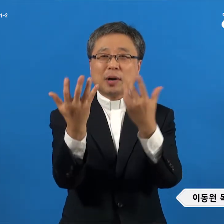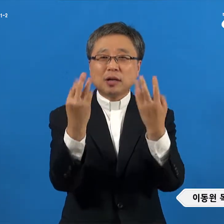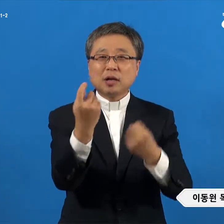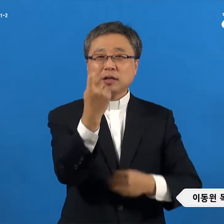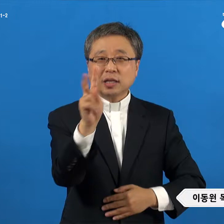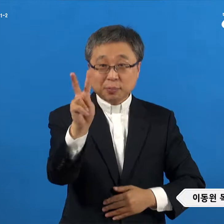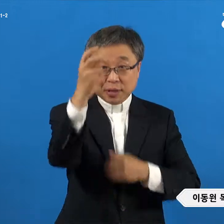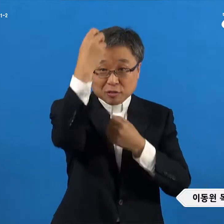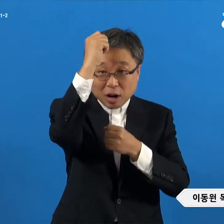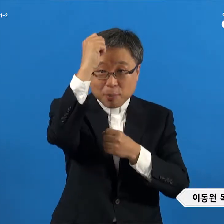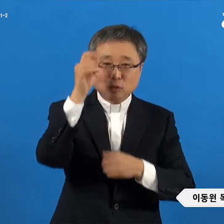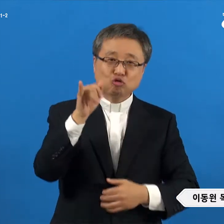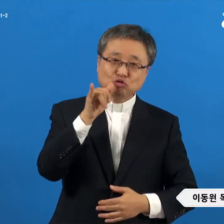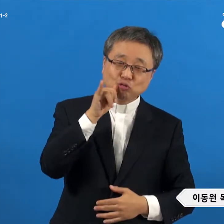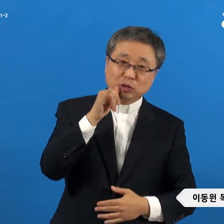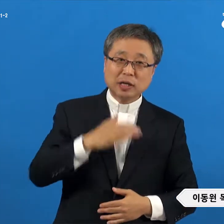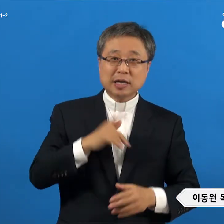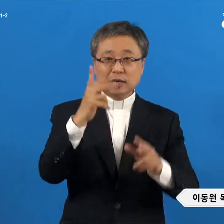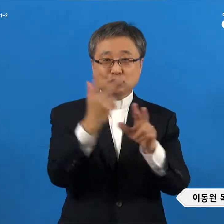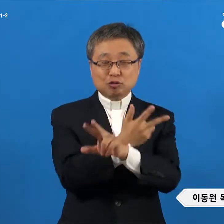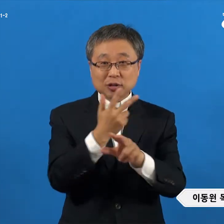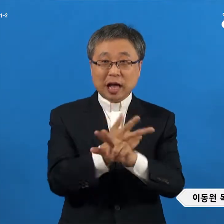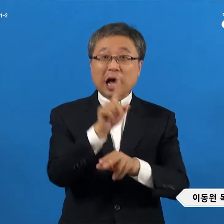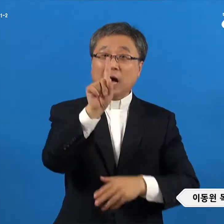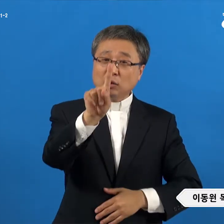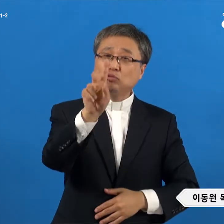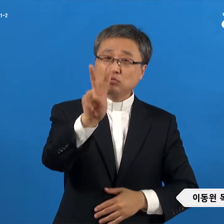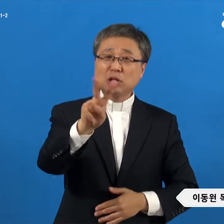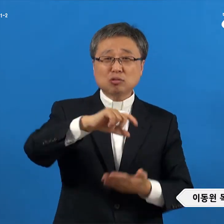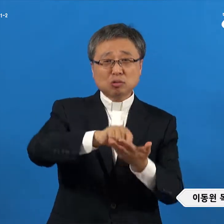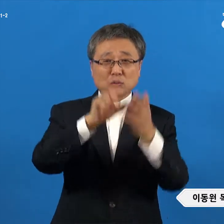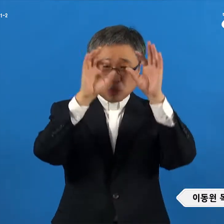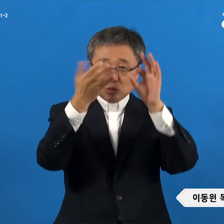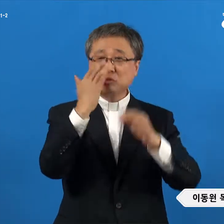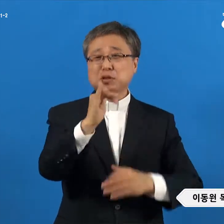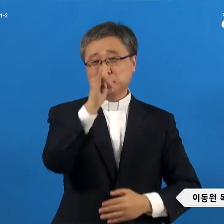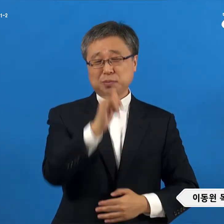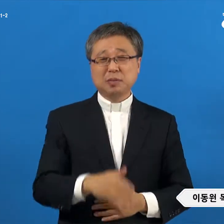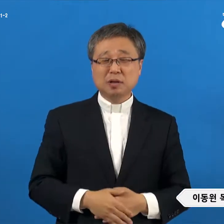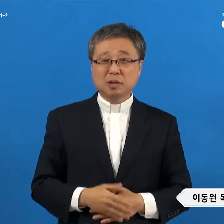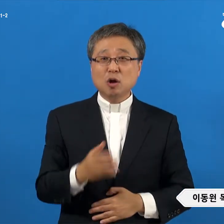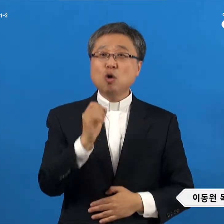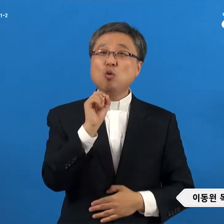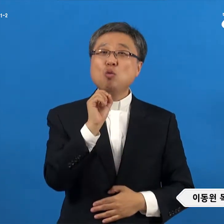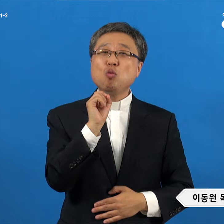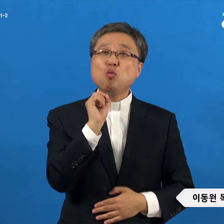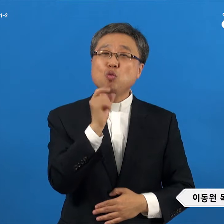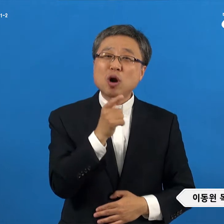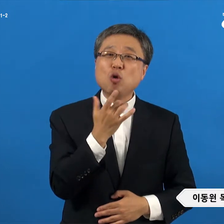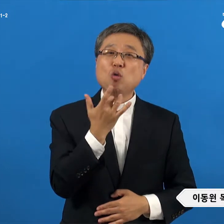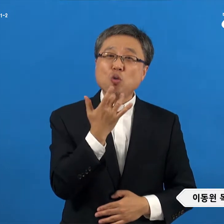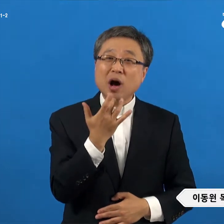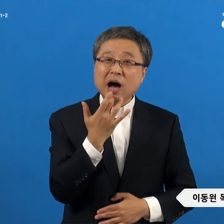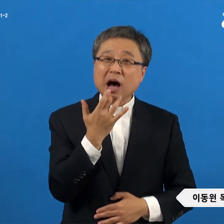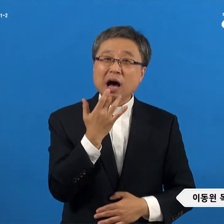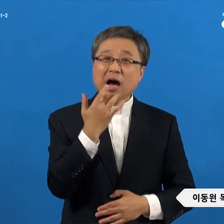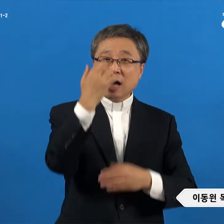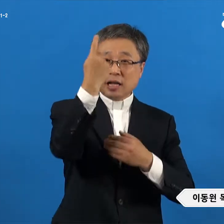중독. 일주일에 한두 개 정도야 볼 수도 있죠. 근데 월화 드라마만 봐도 괜찮은데 수목